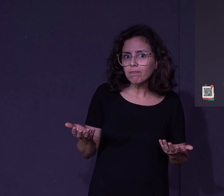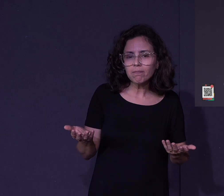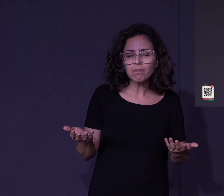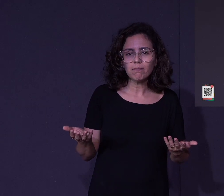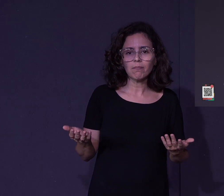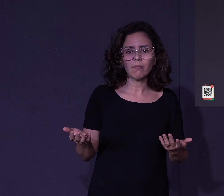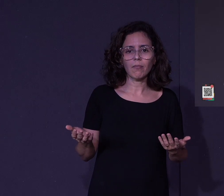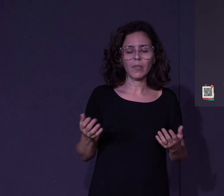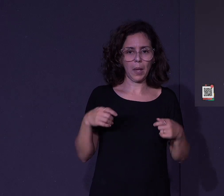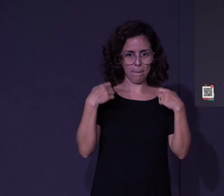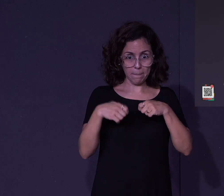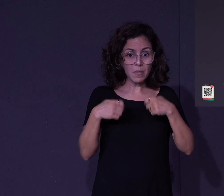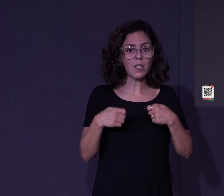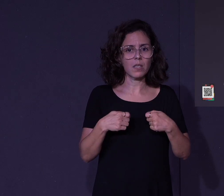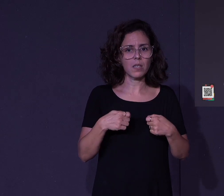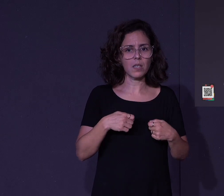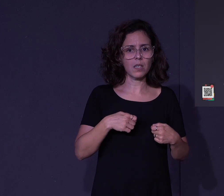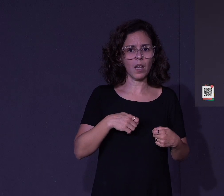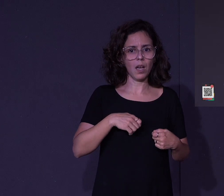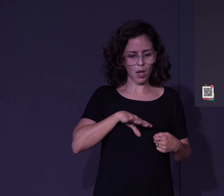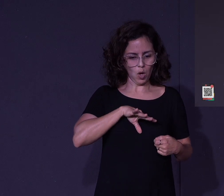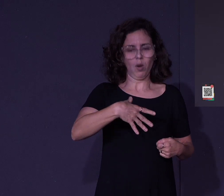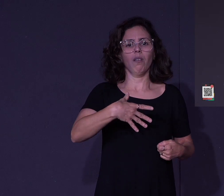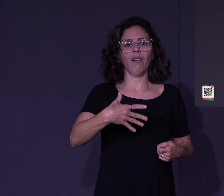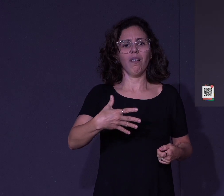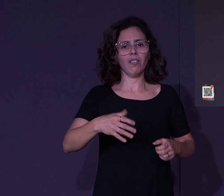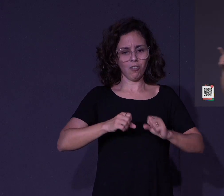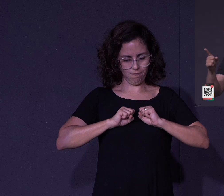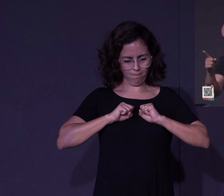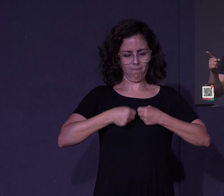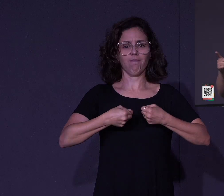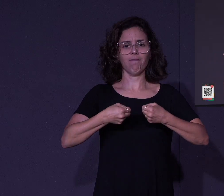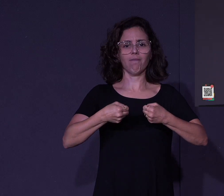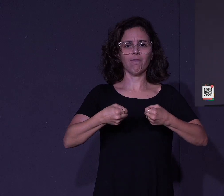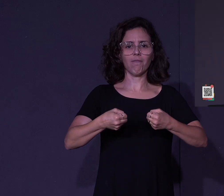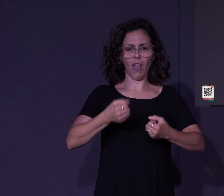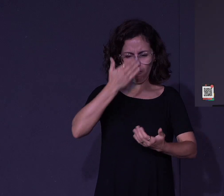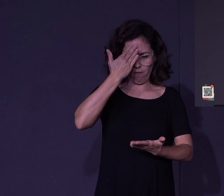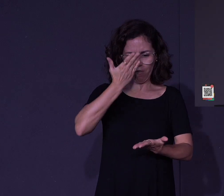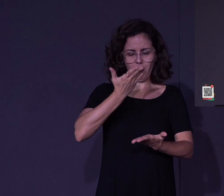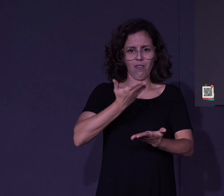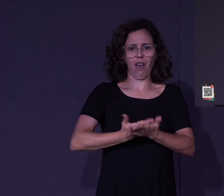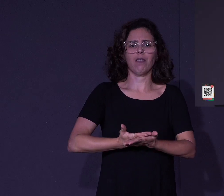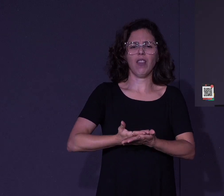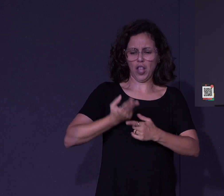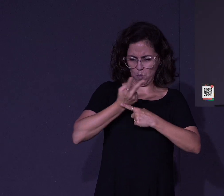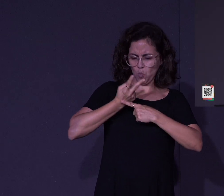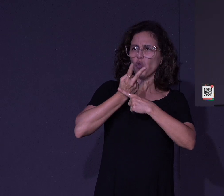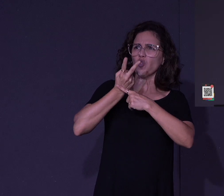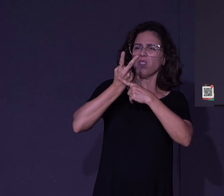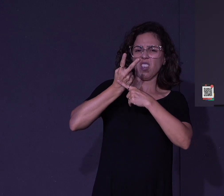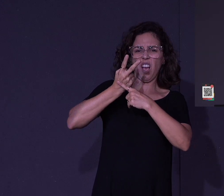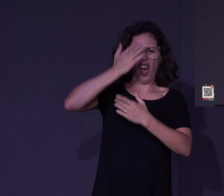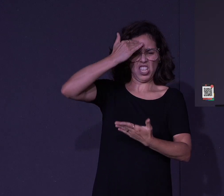ousadia, porque se tem intimidade você conhece, e você busca ajuda na certeza de que ela virá,